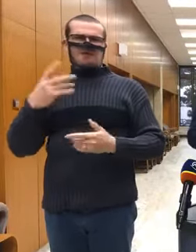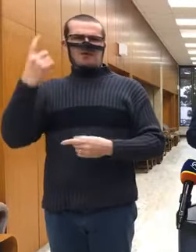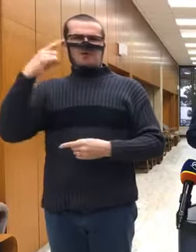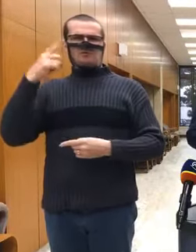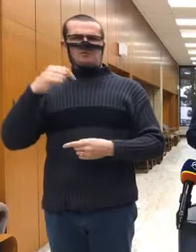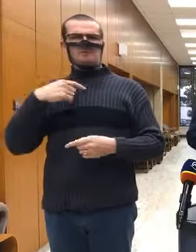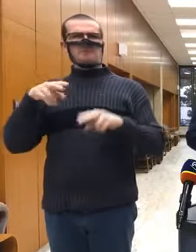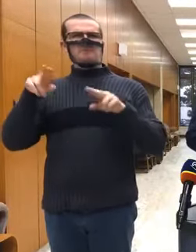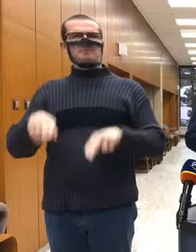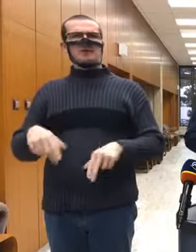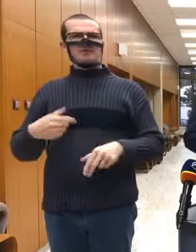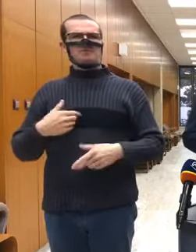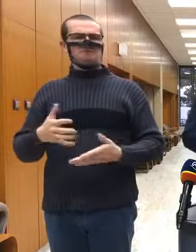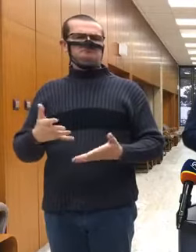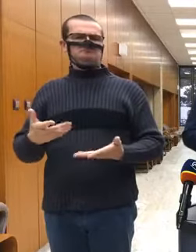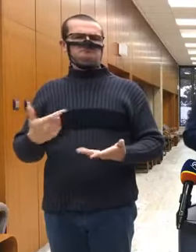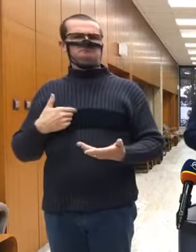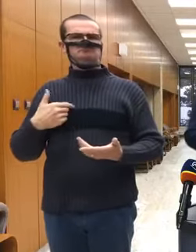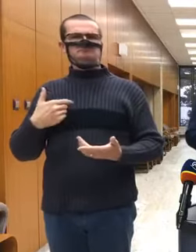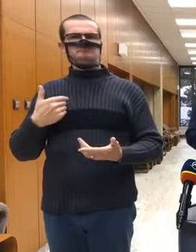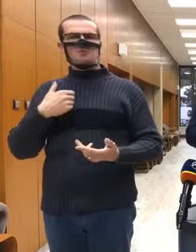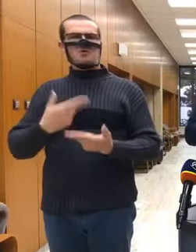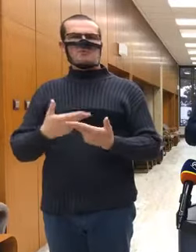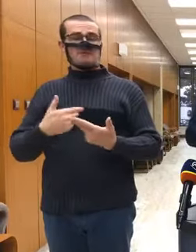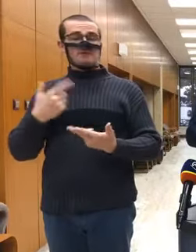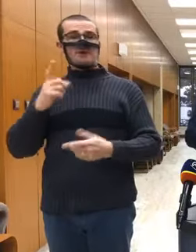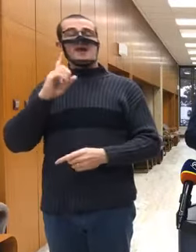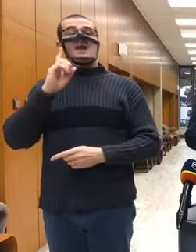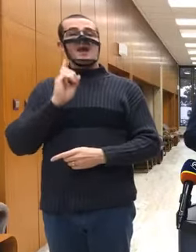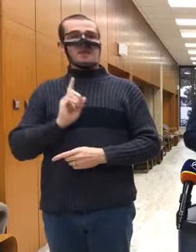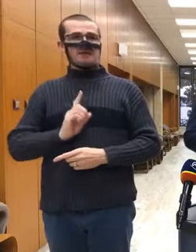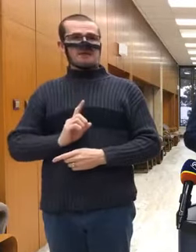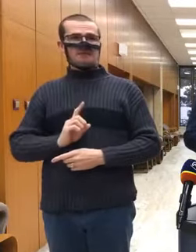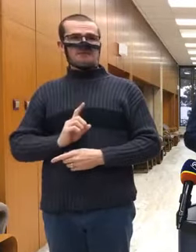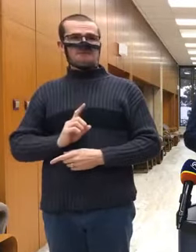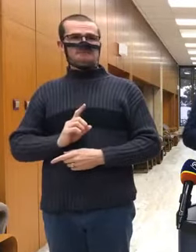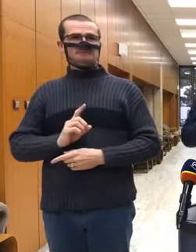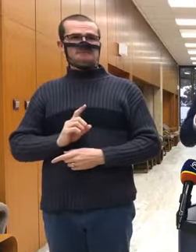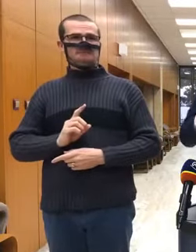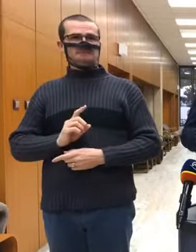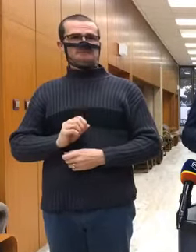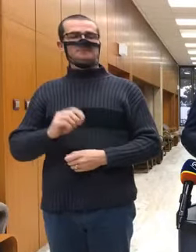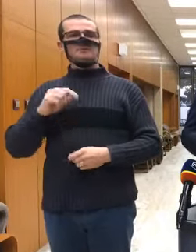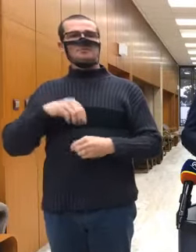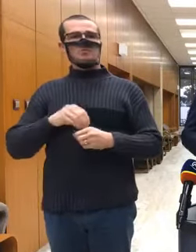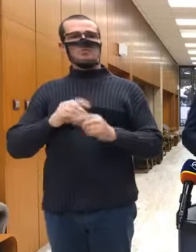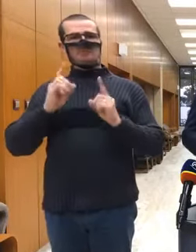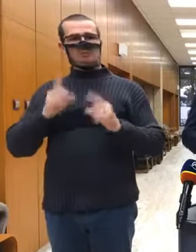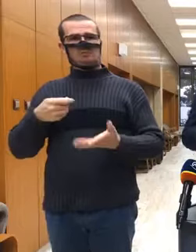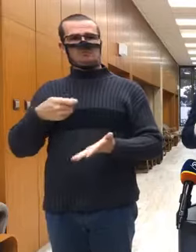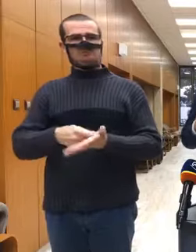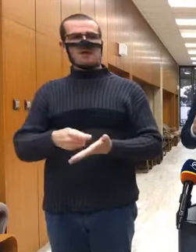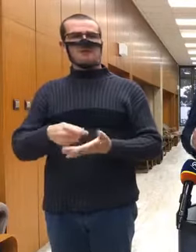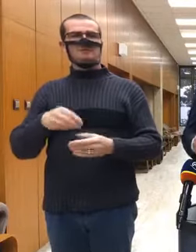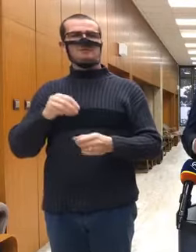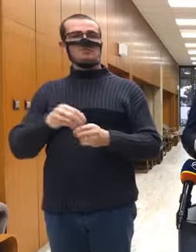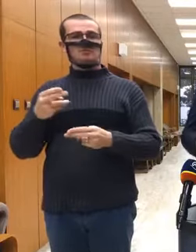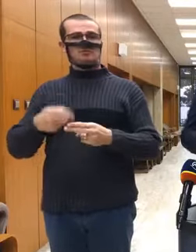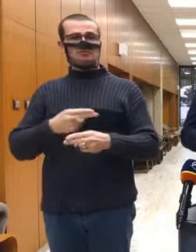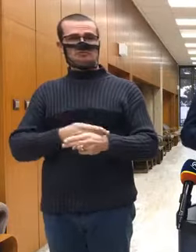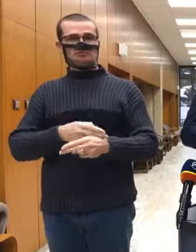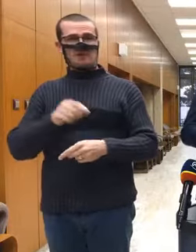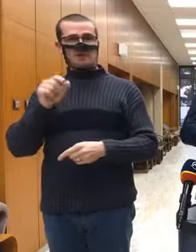oblasti právnej vedy, neviem vám odpovedať, ale v zásade musí platiť, že ak štát